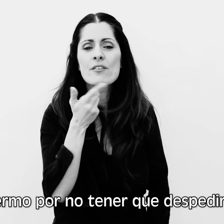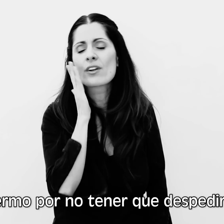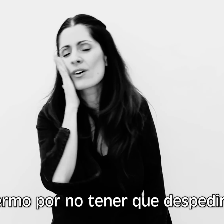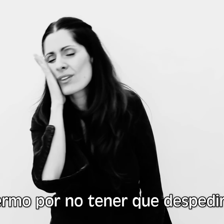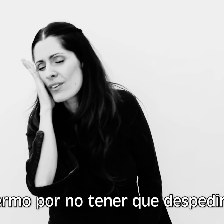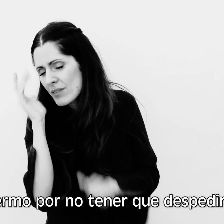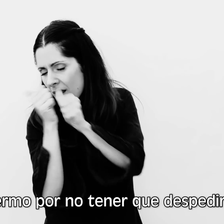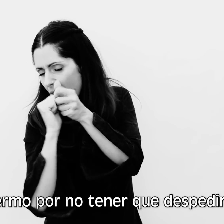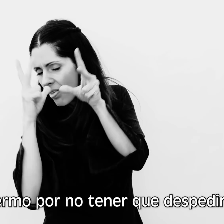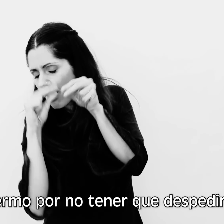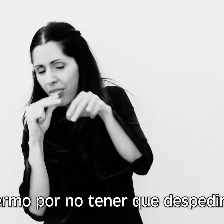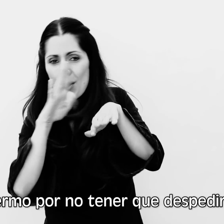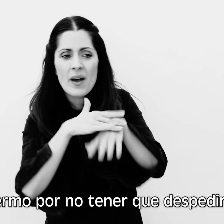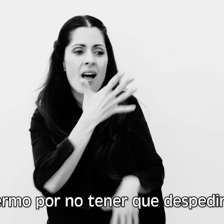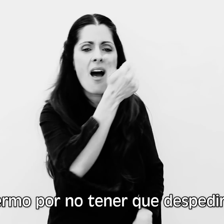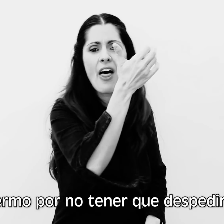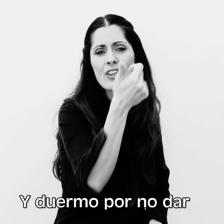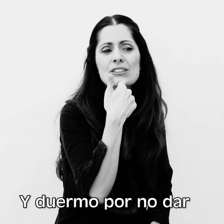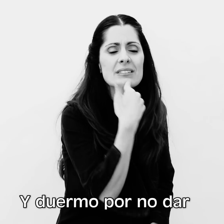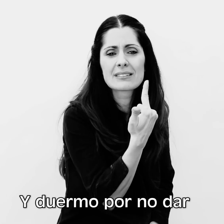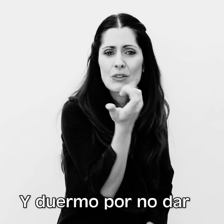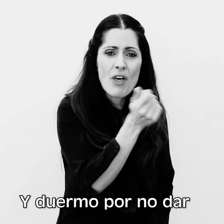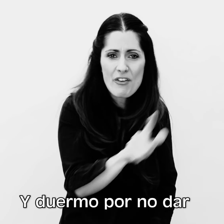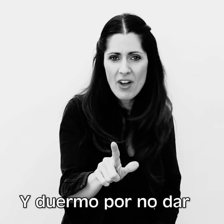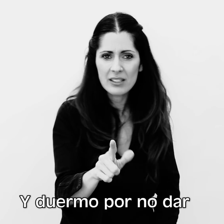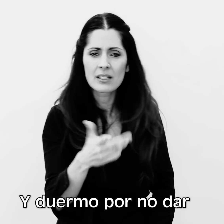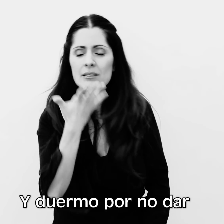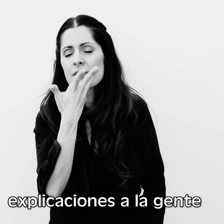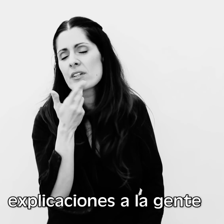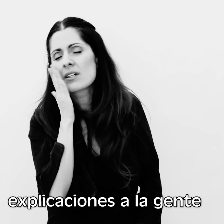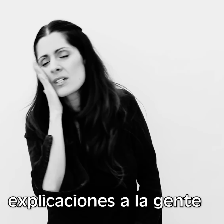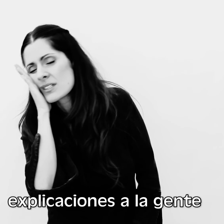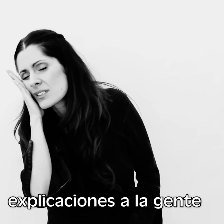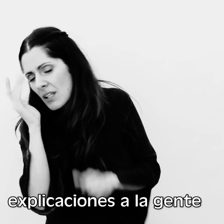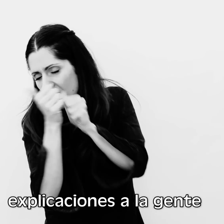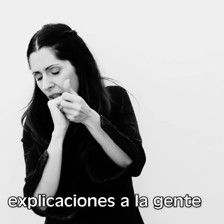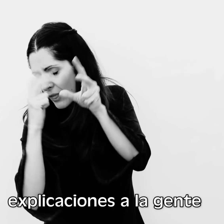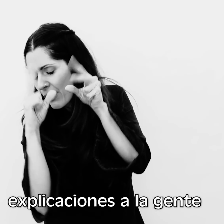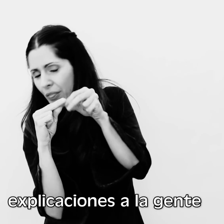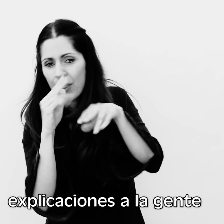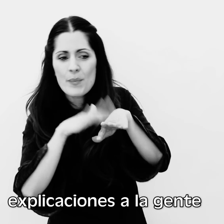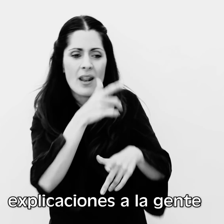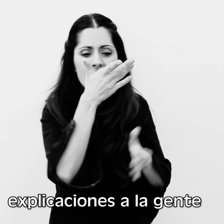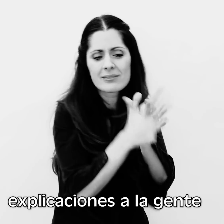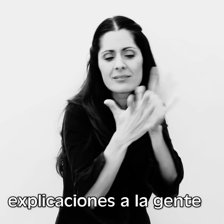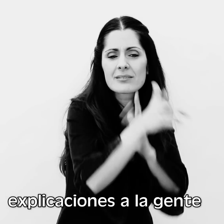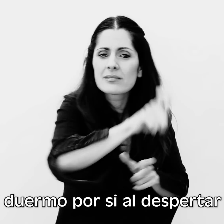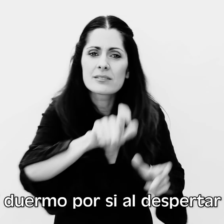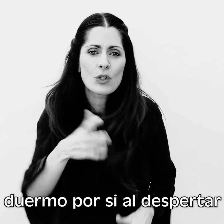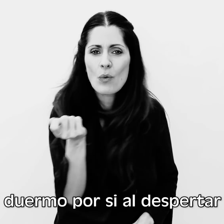que despedirme Y duermo por no dar explicaciones a la gente Y duermo por